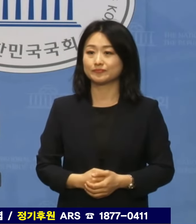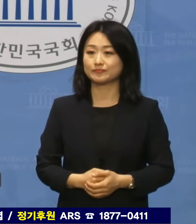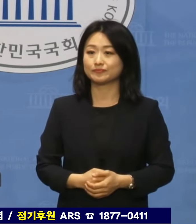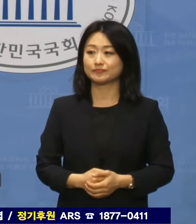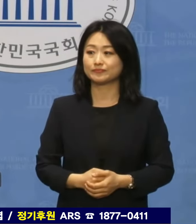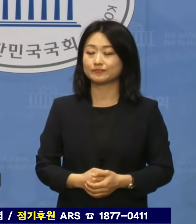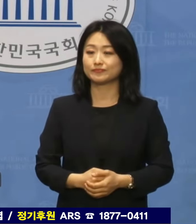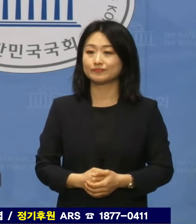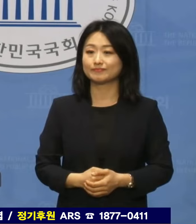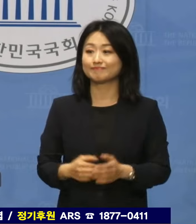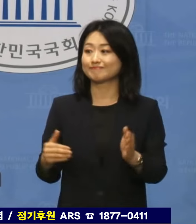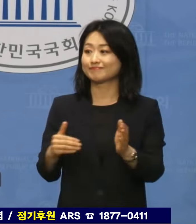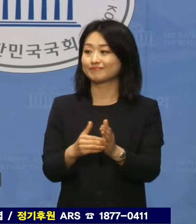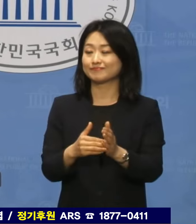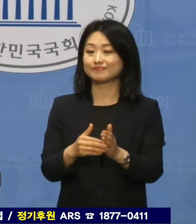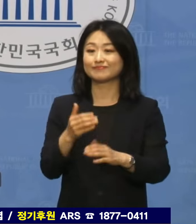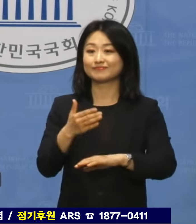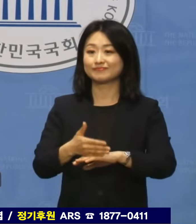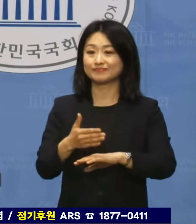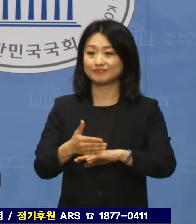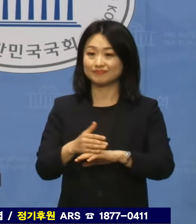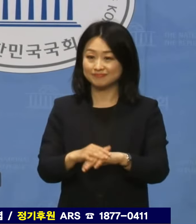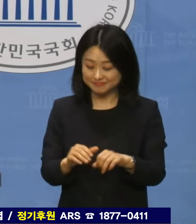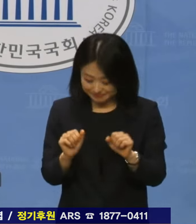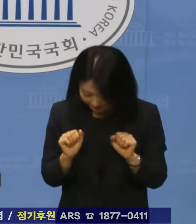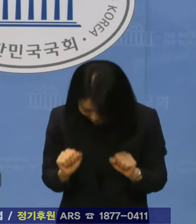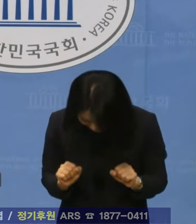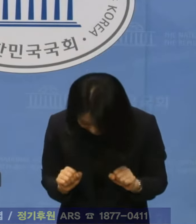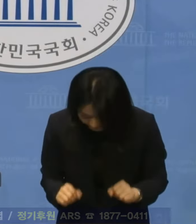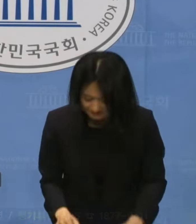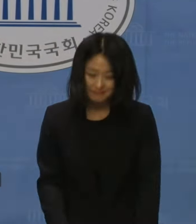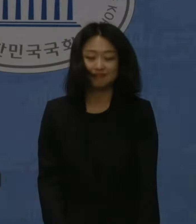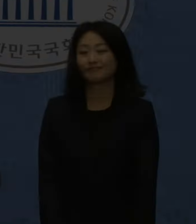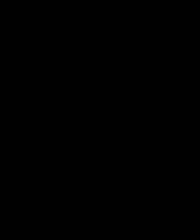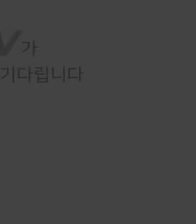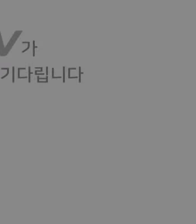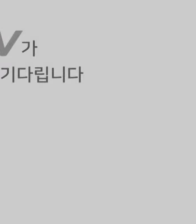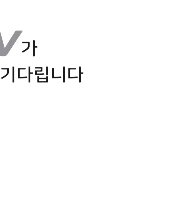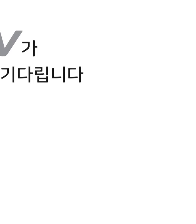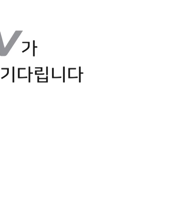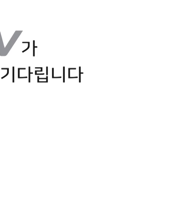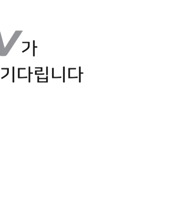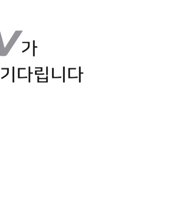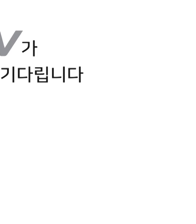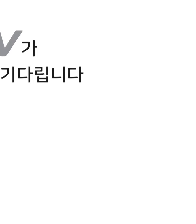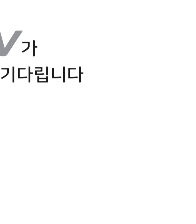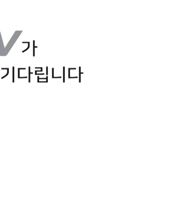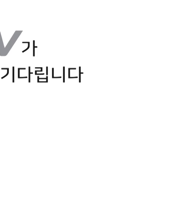여기까지 하겠습니다. 고맙습니다.